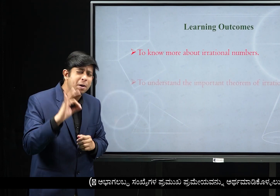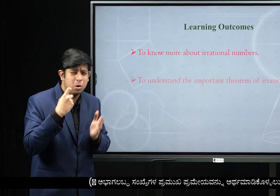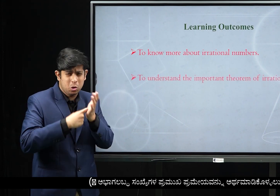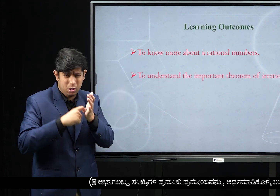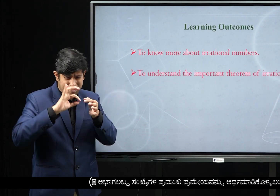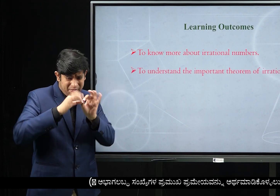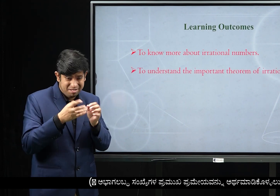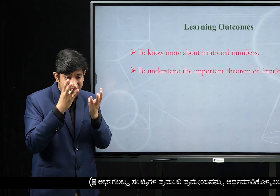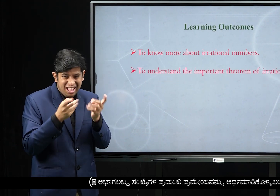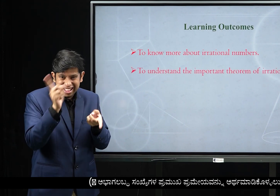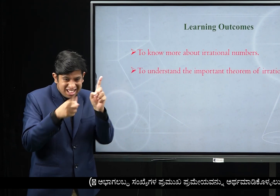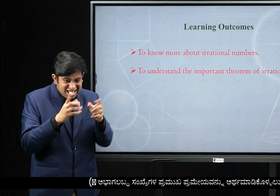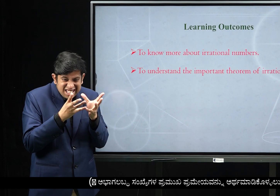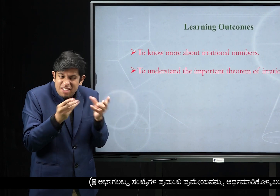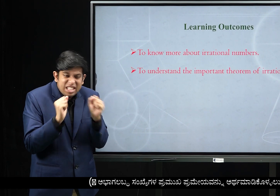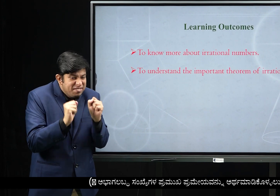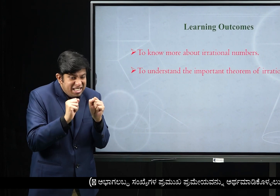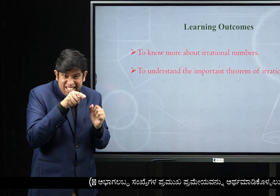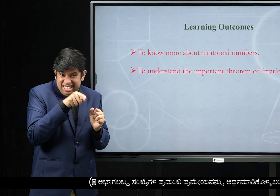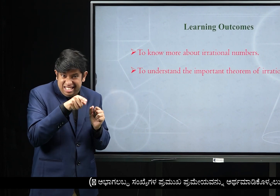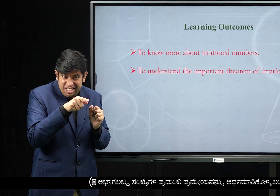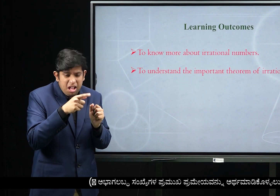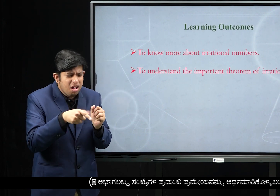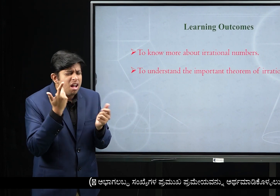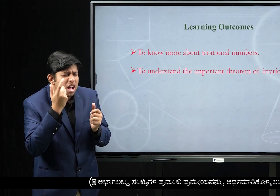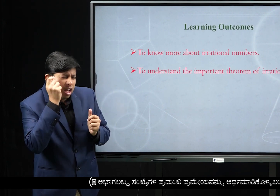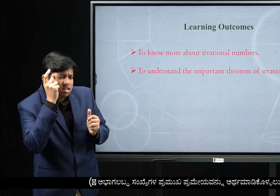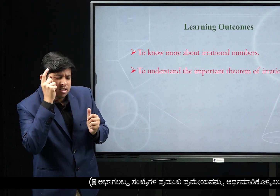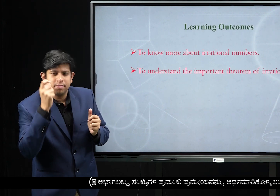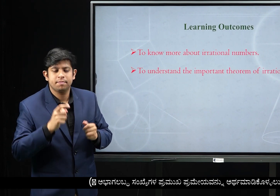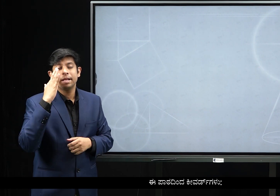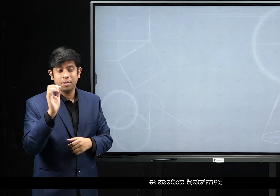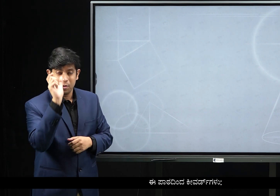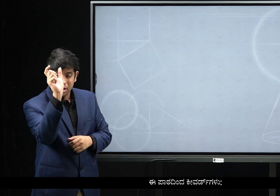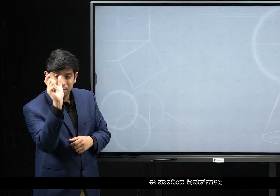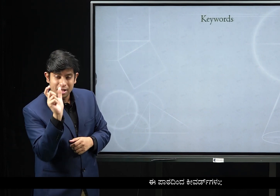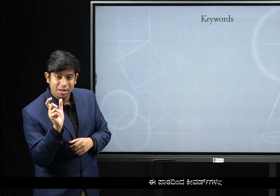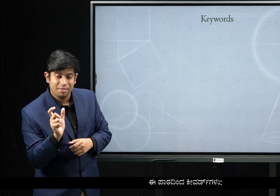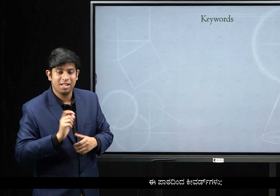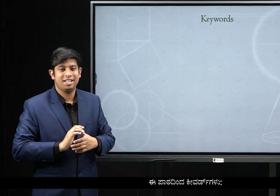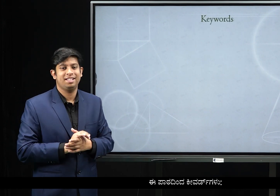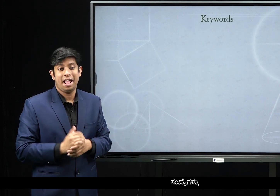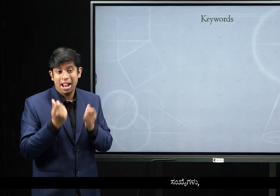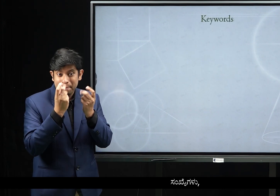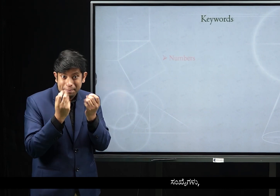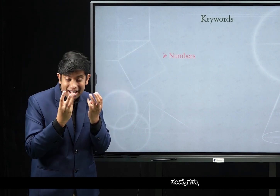ಅಭಾಗಲಬ್ಧ ಸಂಖ್ಯೆಗಳ ಪ್ರಮುಖ ಪ್ರಮೇಯವನ್ನು ಅರ್ಥ ಮಾಡಿಕೊಳ್ಳಲು ಈ ಪಾಠದಿಂದ ಕೀವರ್ಡ್ಗಳು: